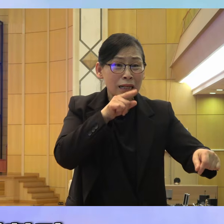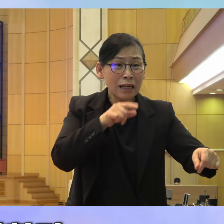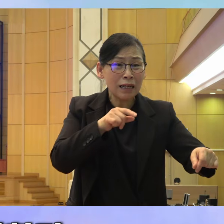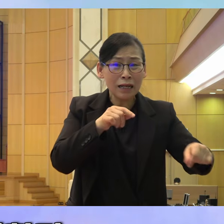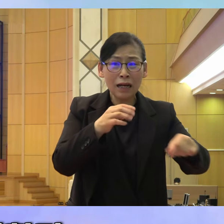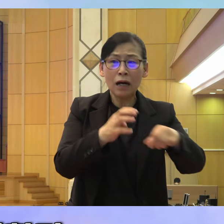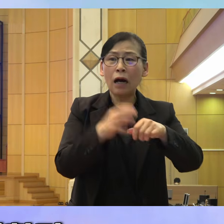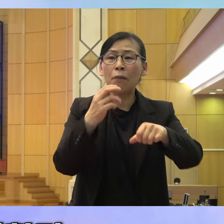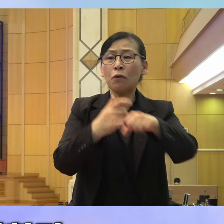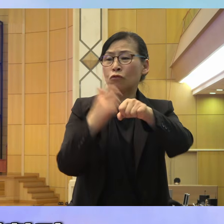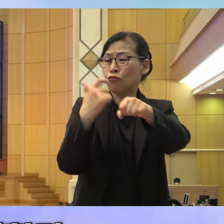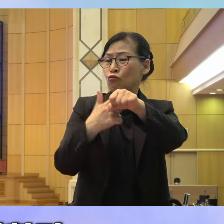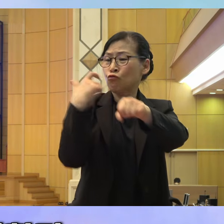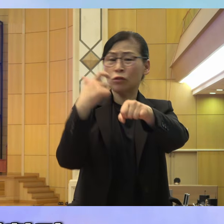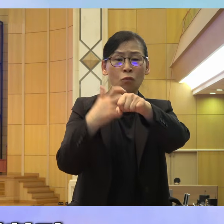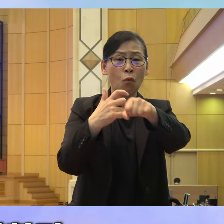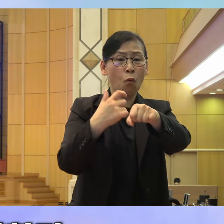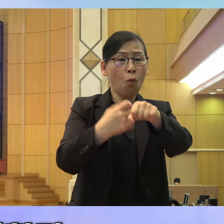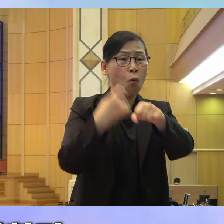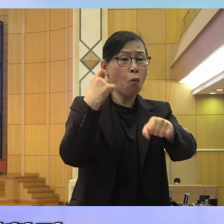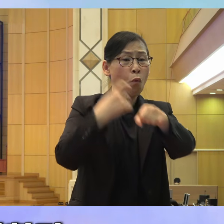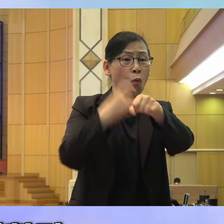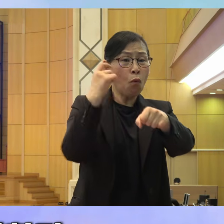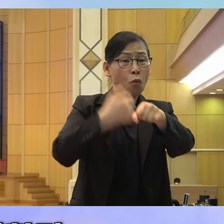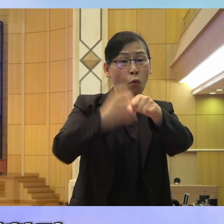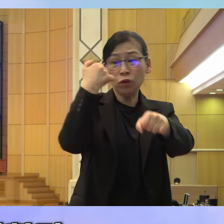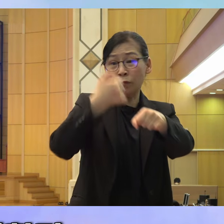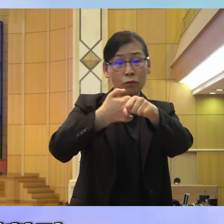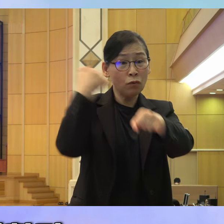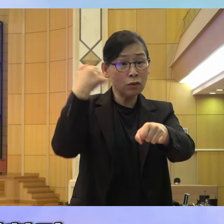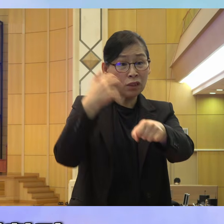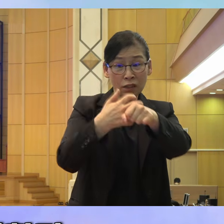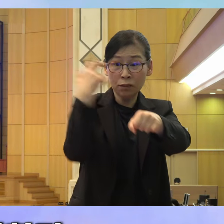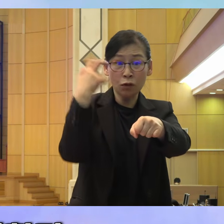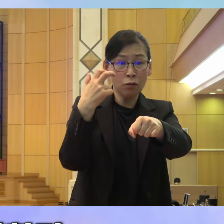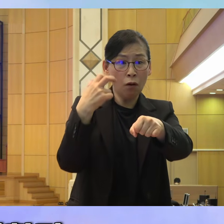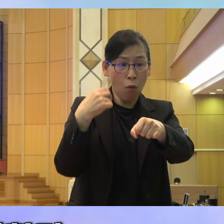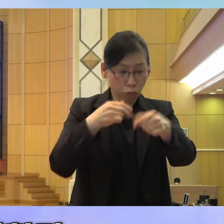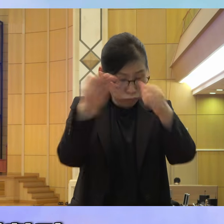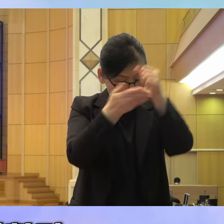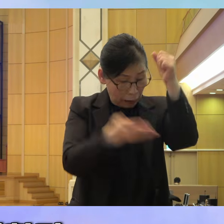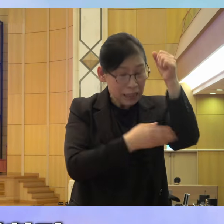무슨 자색이요? 칼라 옷이 별로 없어. 그렇죠?